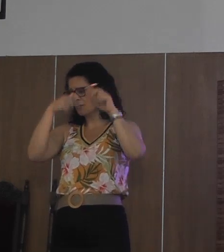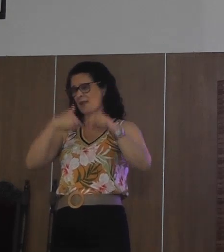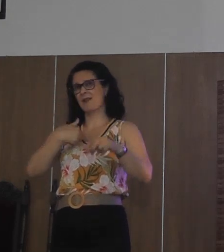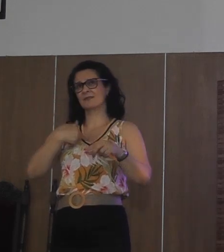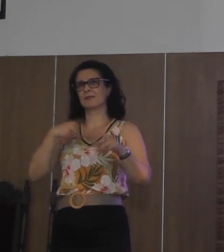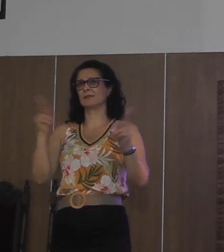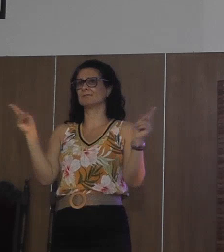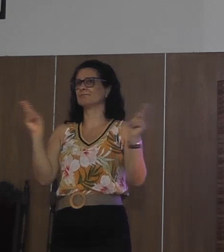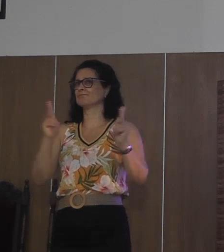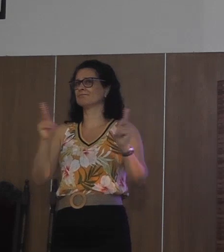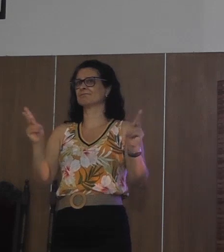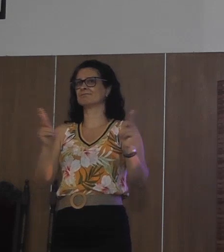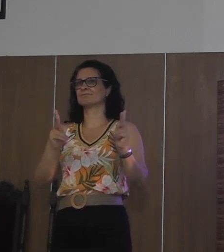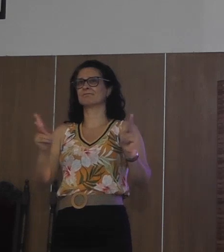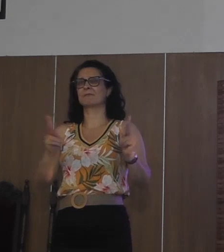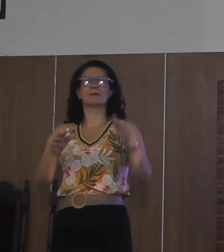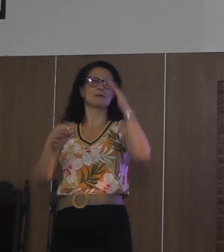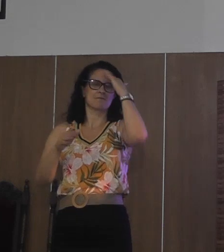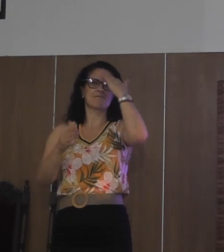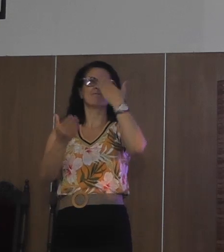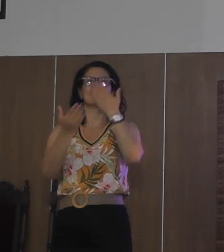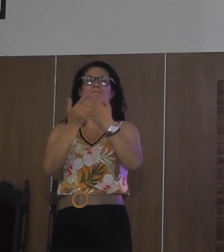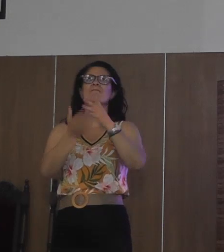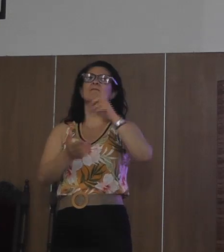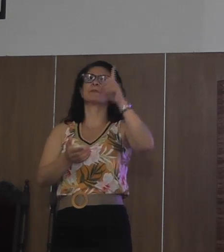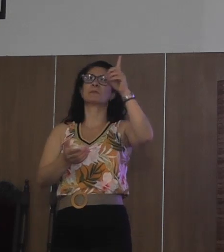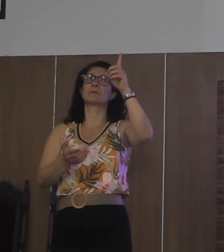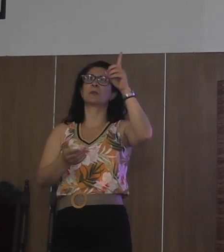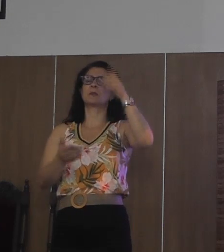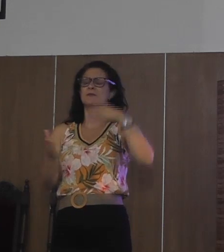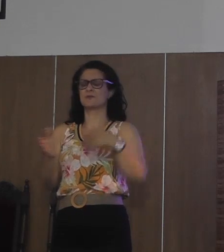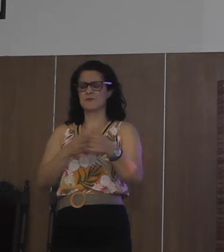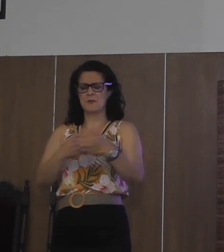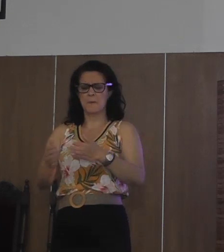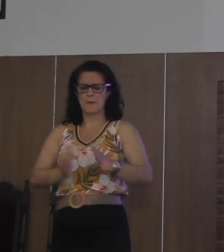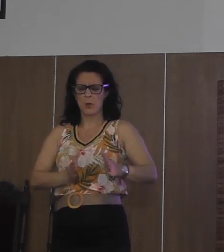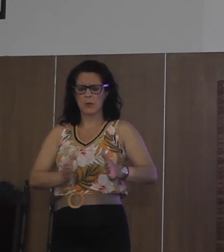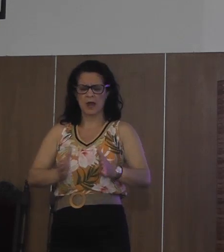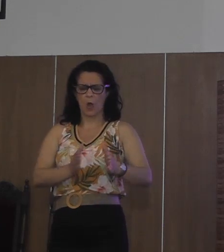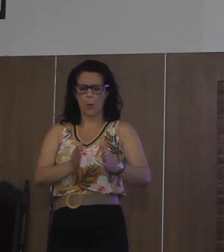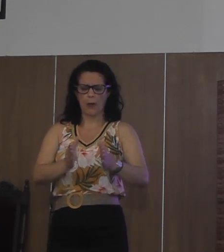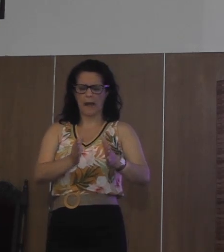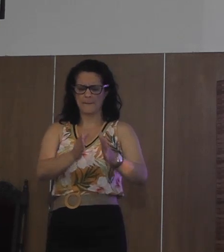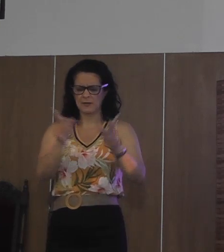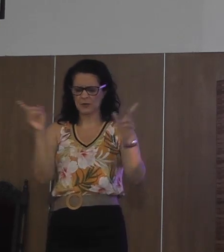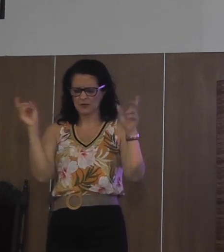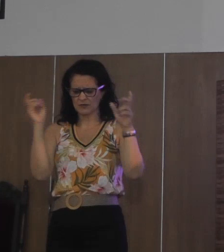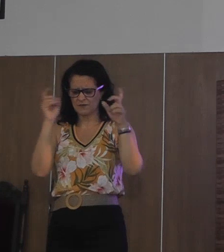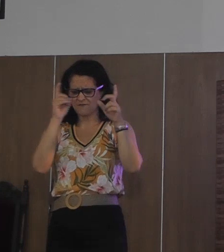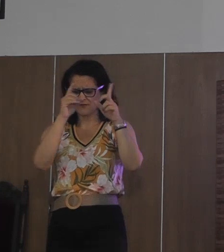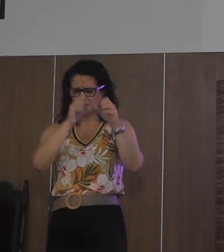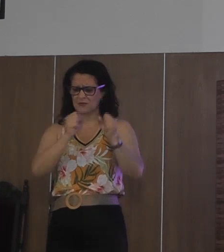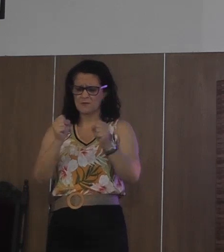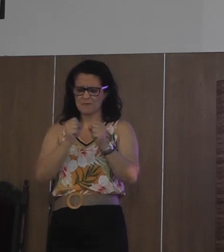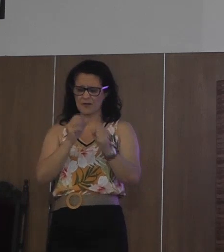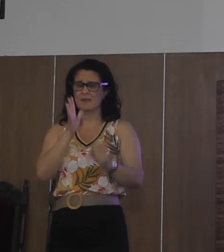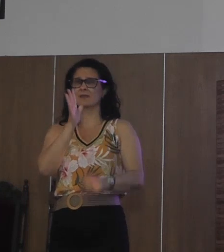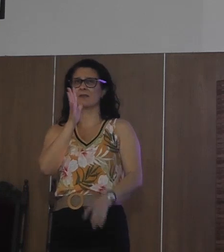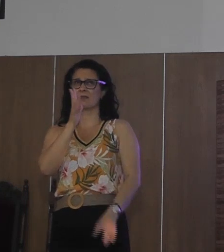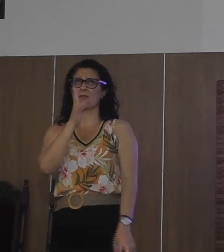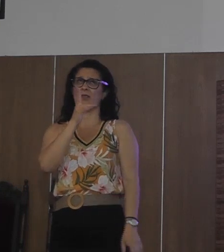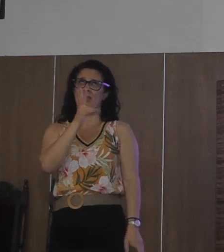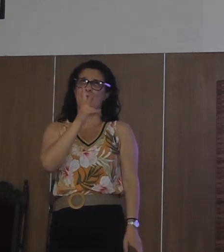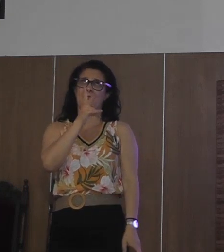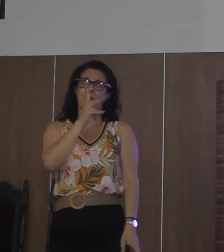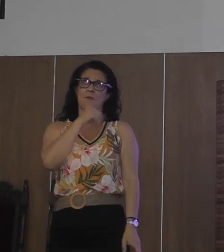certeza de que se eu passar por um caminho com pedras, passar por um caminho com muito obstáculo, pode demorar a passar, mas eu vou